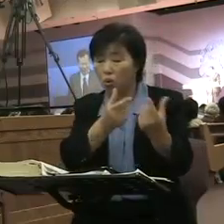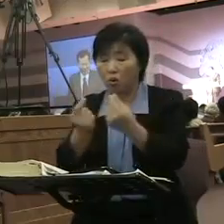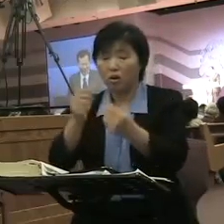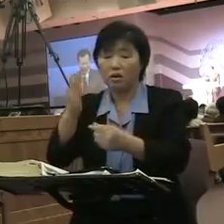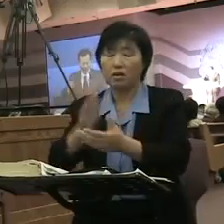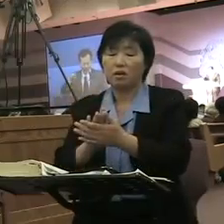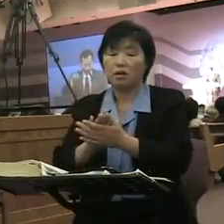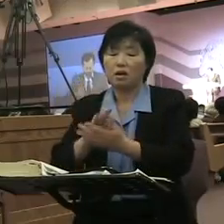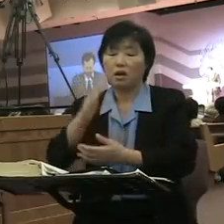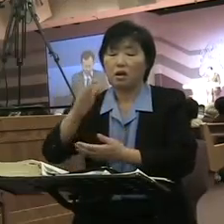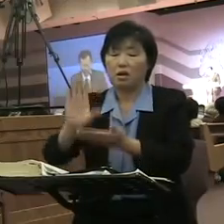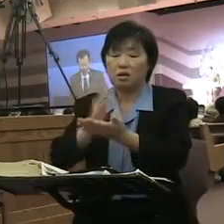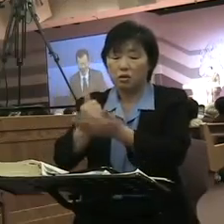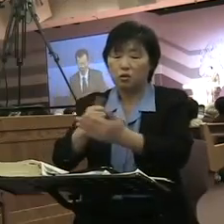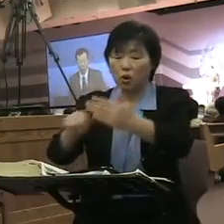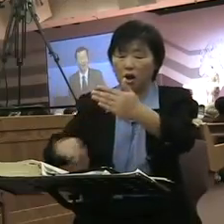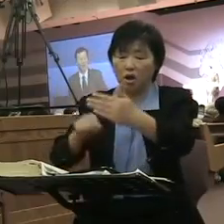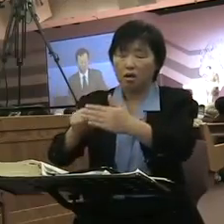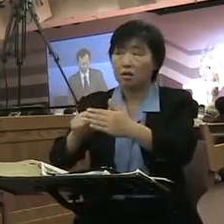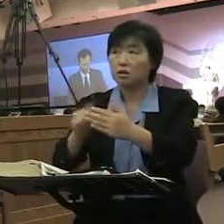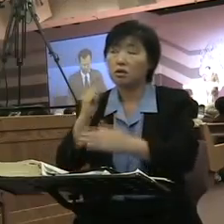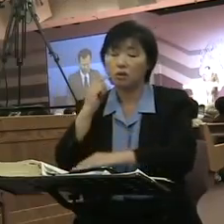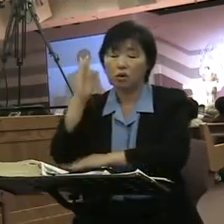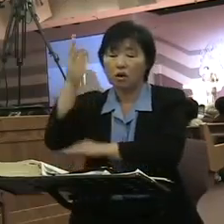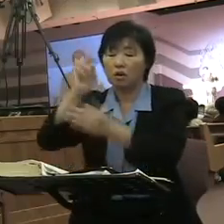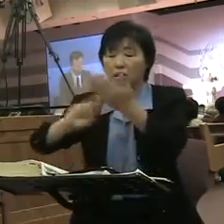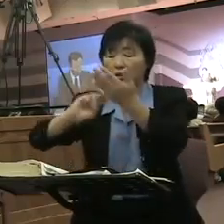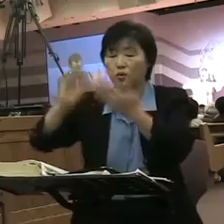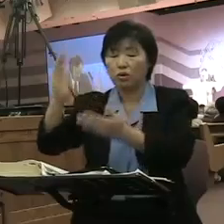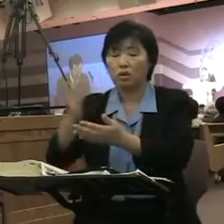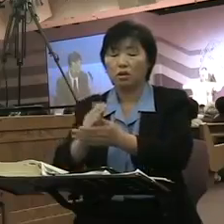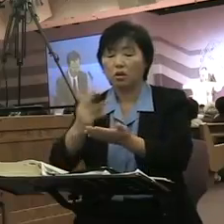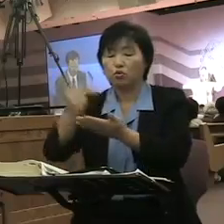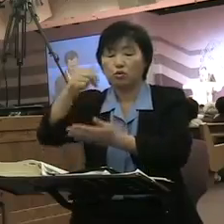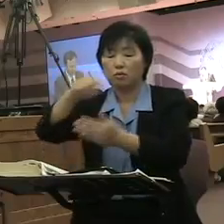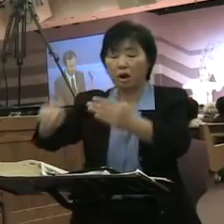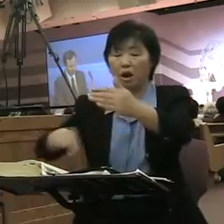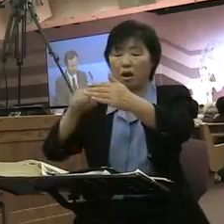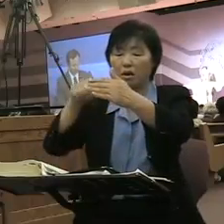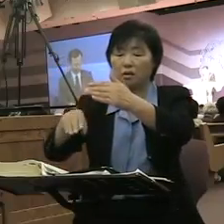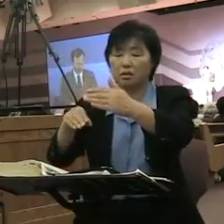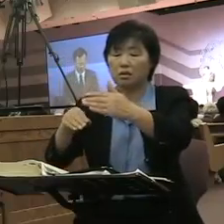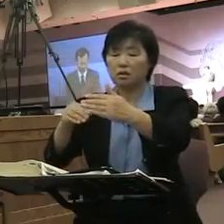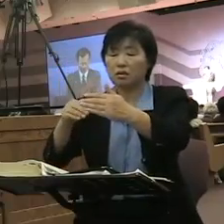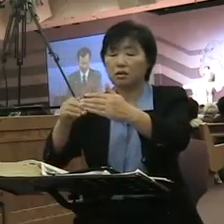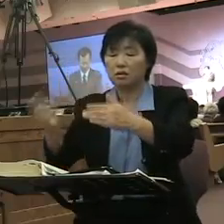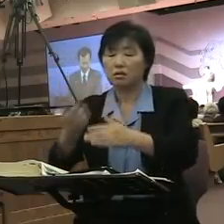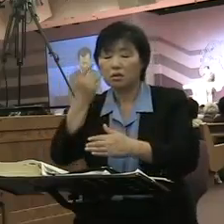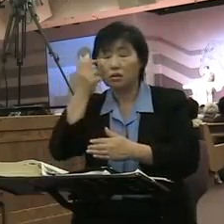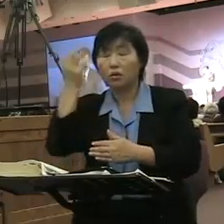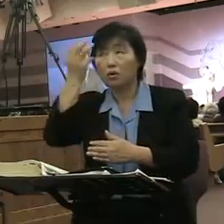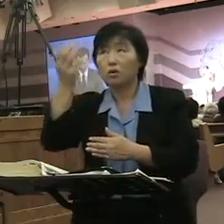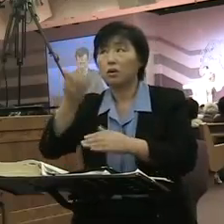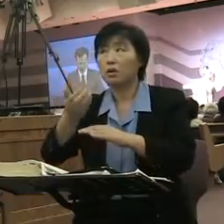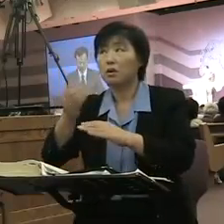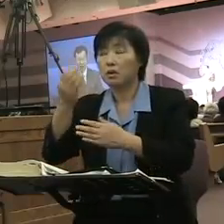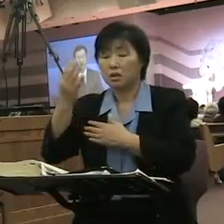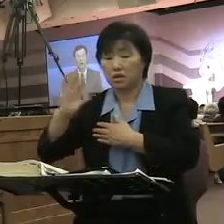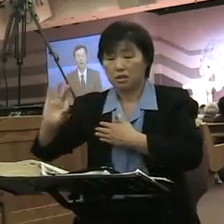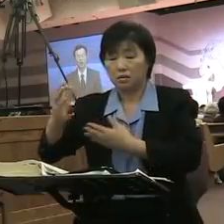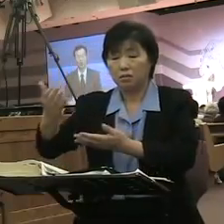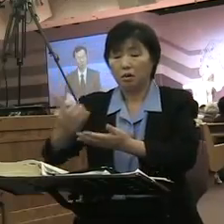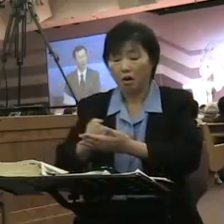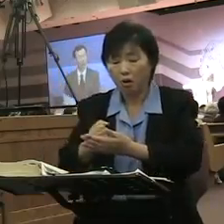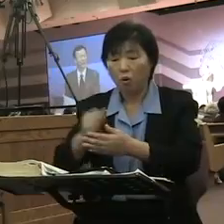기업이 되었다. 그리스도 안에서 우리가 그의 영광의 찬송이 되었다. 주님 안에서 우리가 성령의 인치심을 받고 온전히